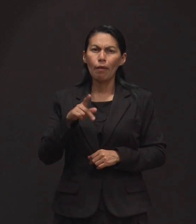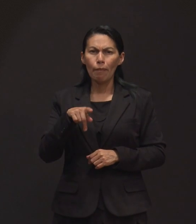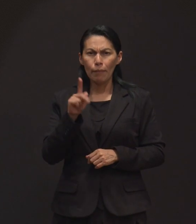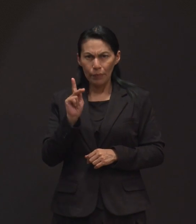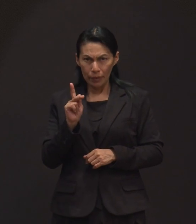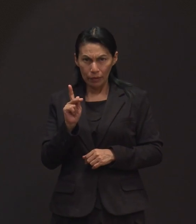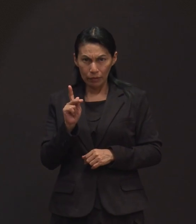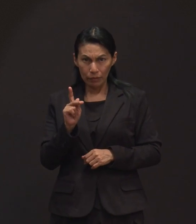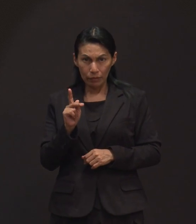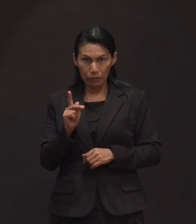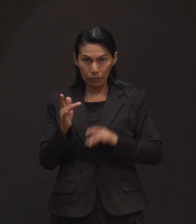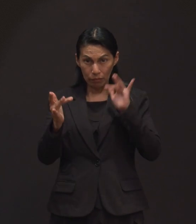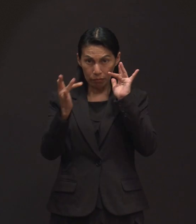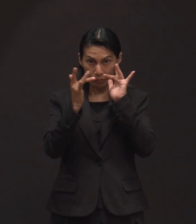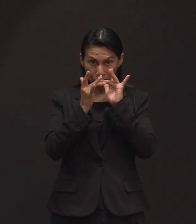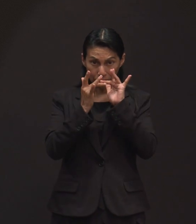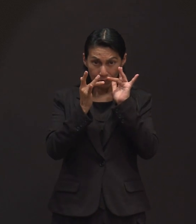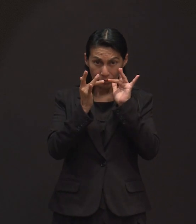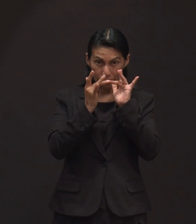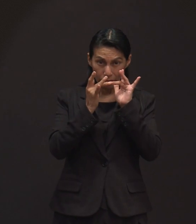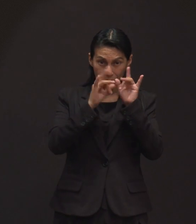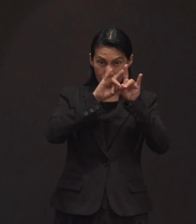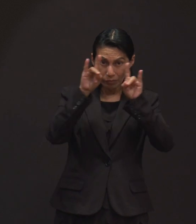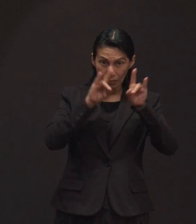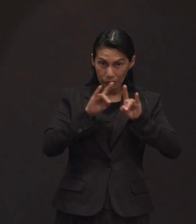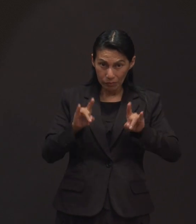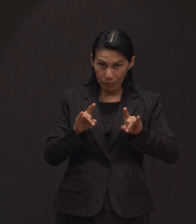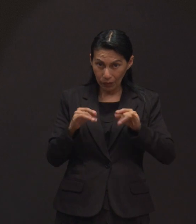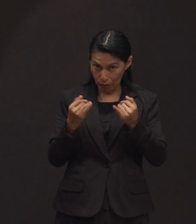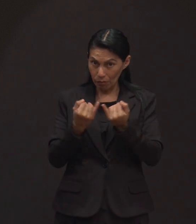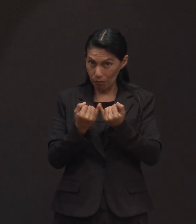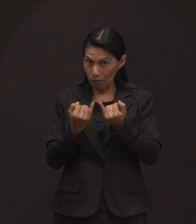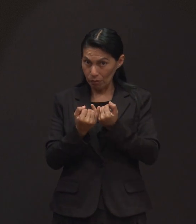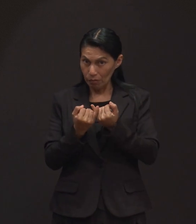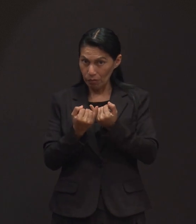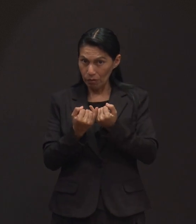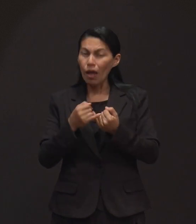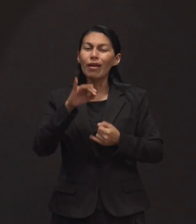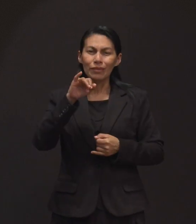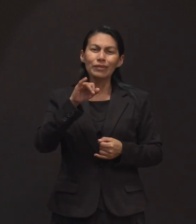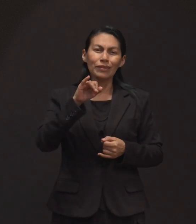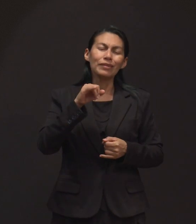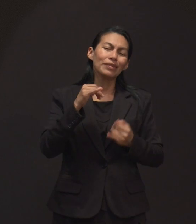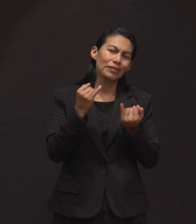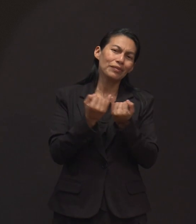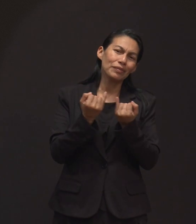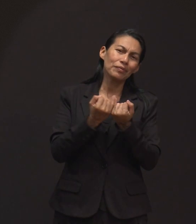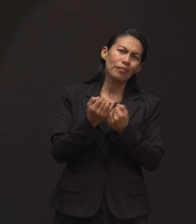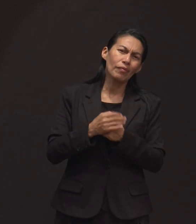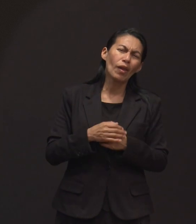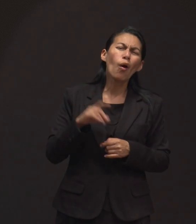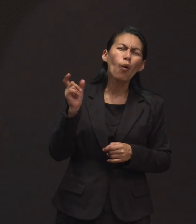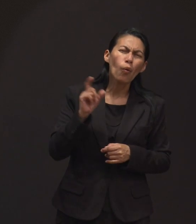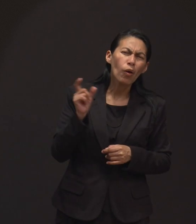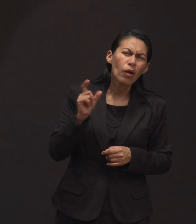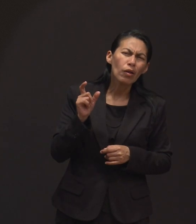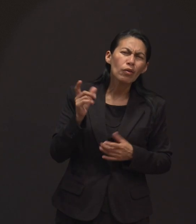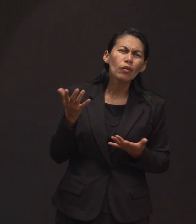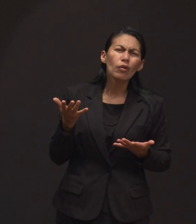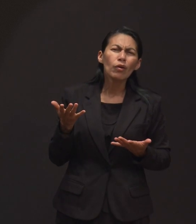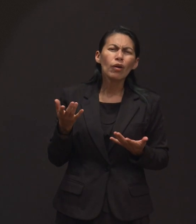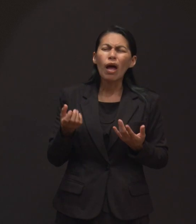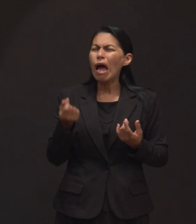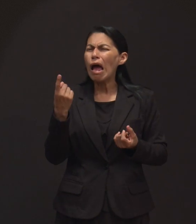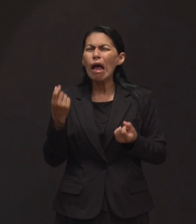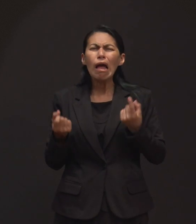se reúnen por virtualmente, ¿no es cierto? Sí, también. ¿Cuándo se reúnen?